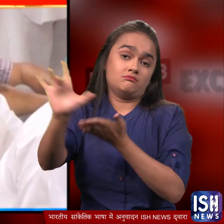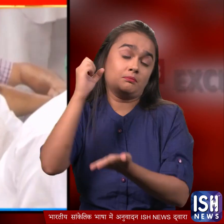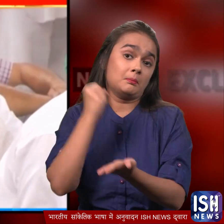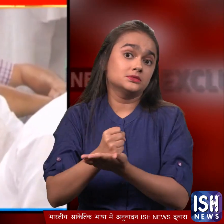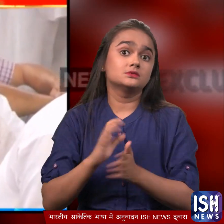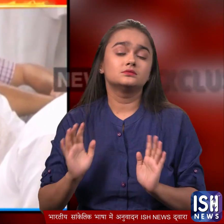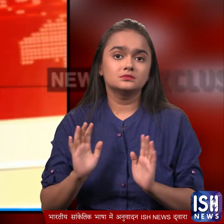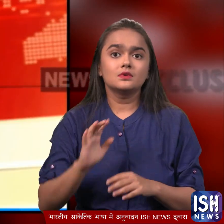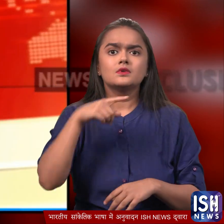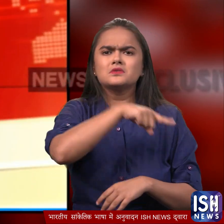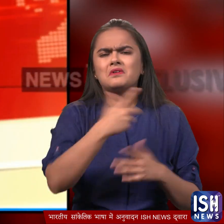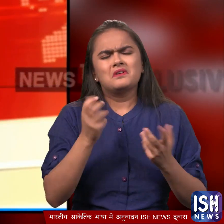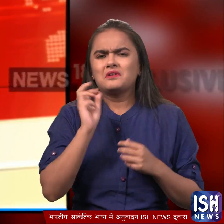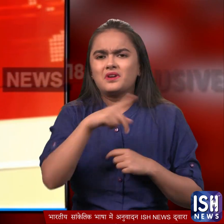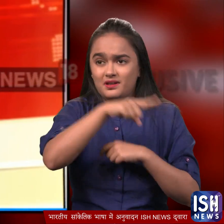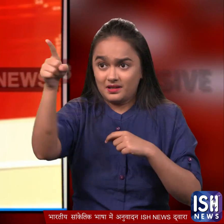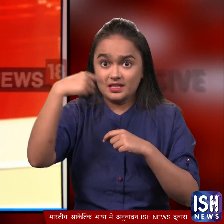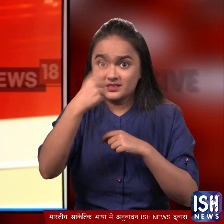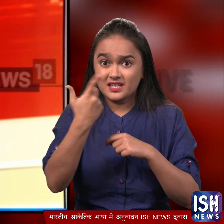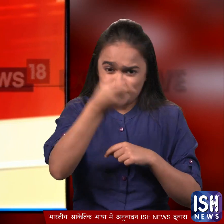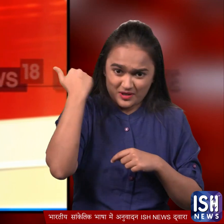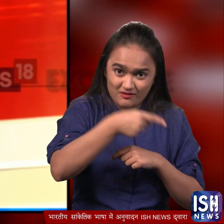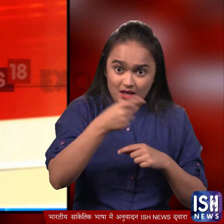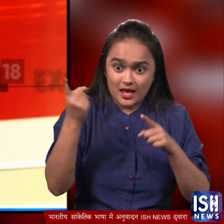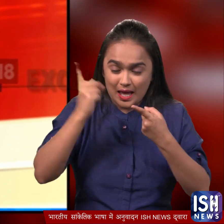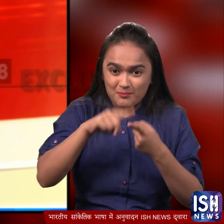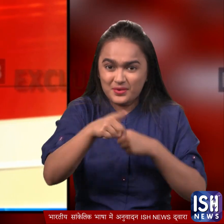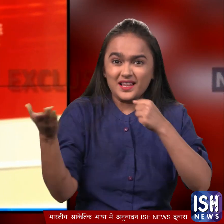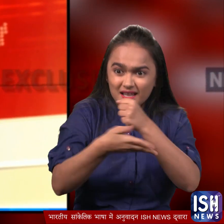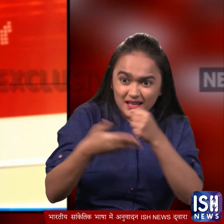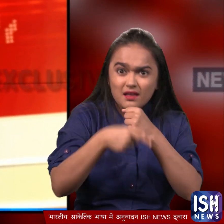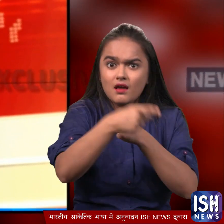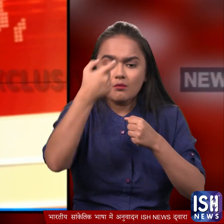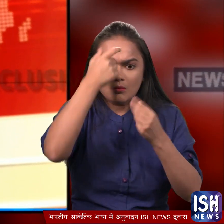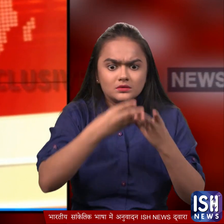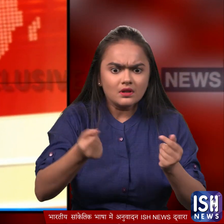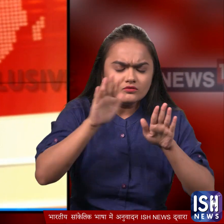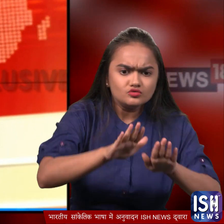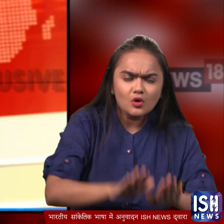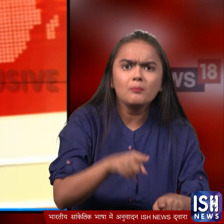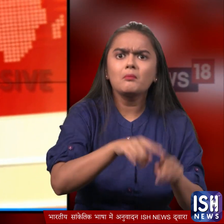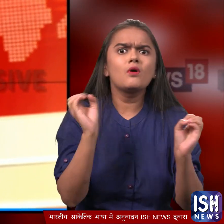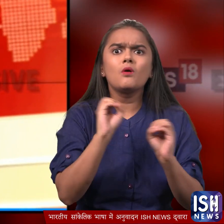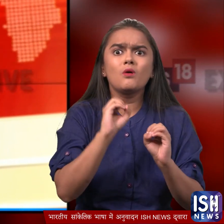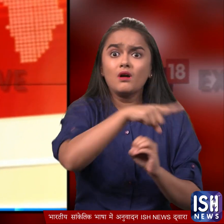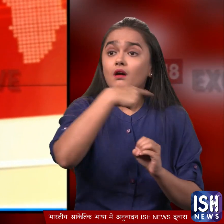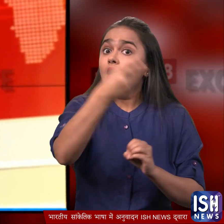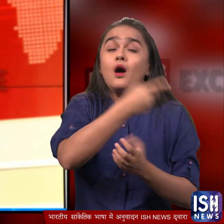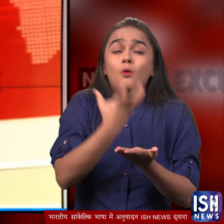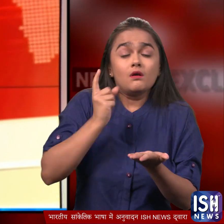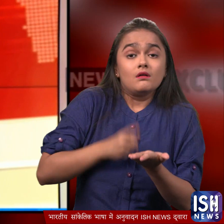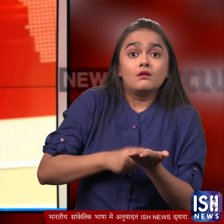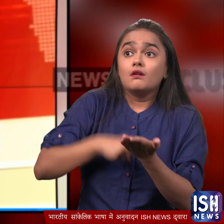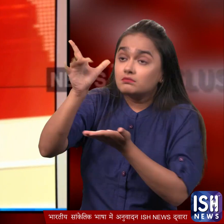को सस्पेंड किया जाए। सौवाद की एक बात है कि करनाल में जिला प्रशासन के मुख्यालय पर किसानों के धरने का अंत नजर नहीं आ रहा, क्योंकि किसान वहां के